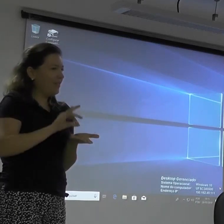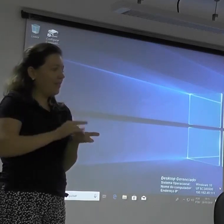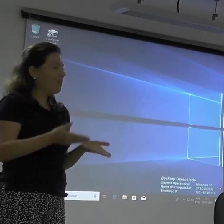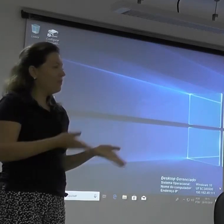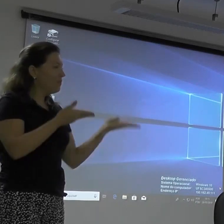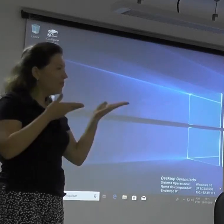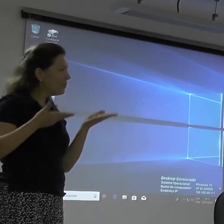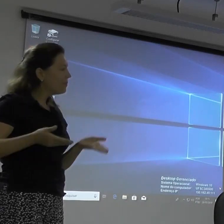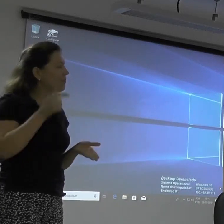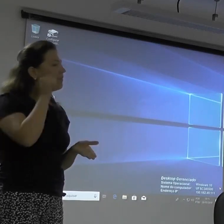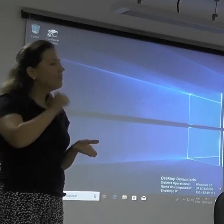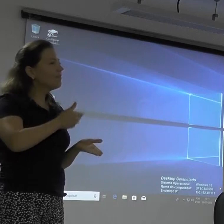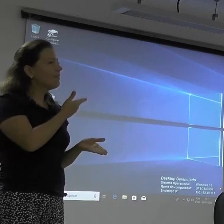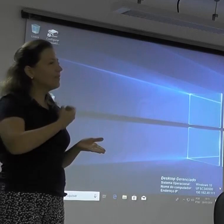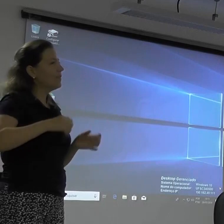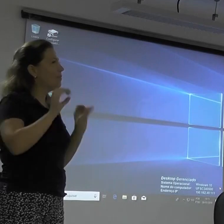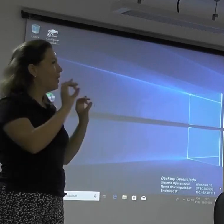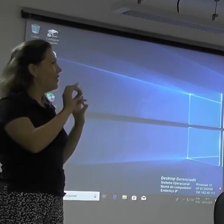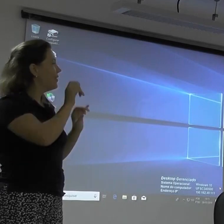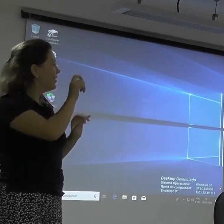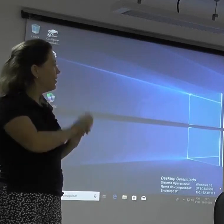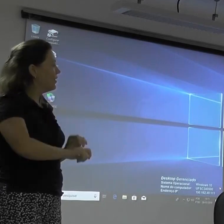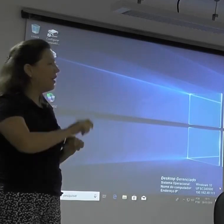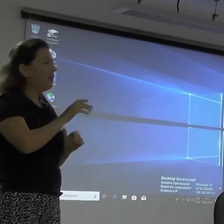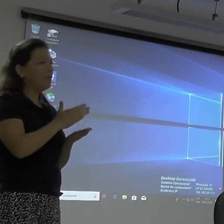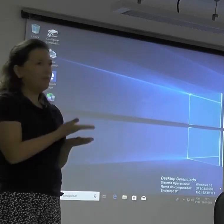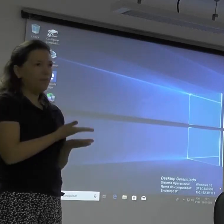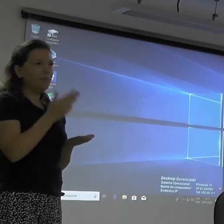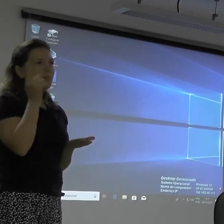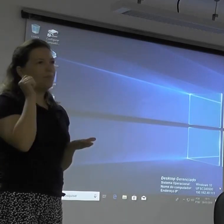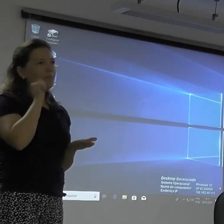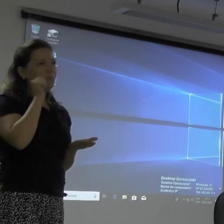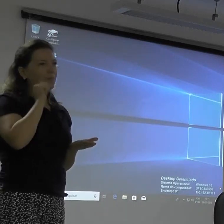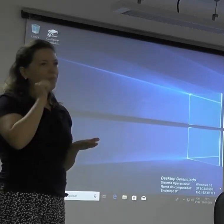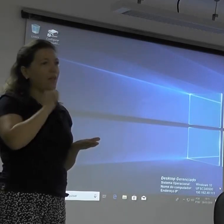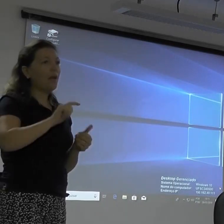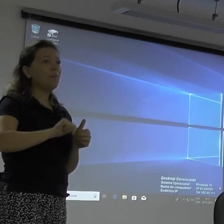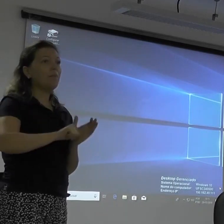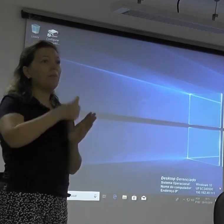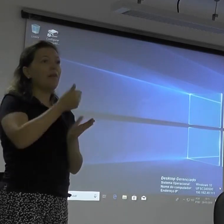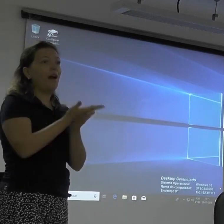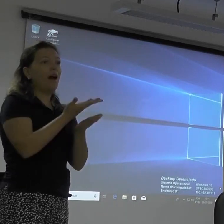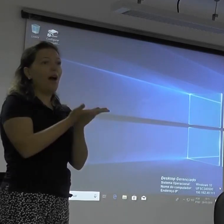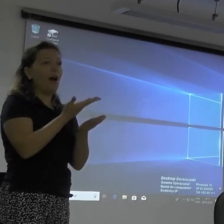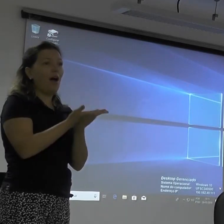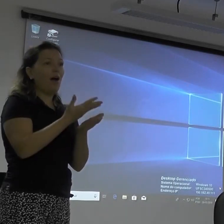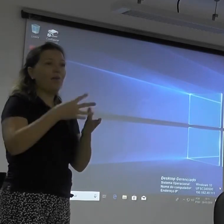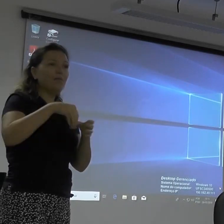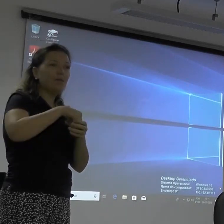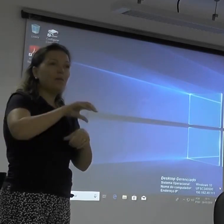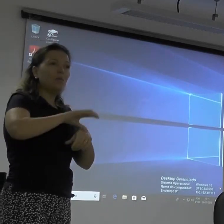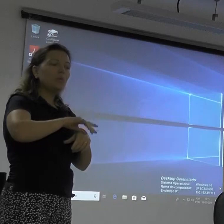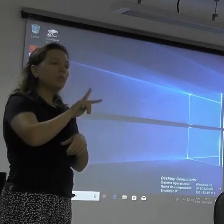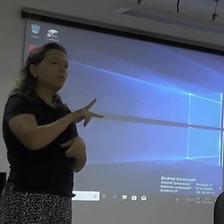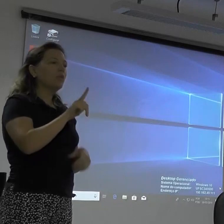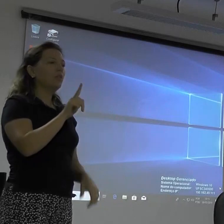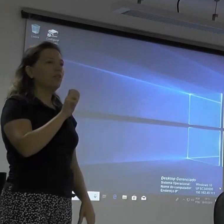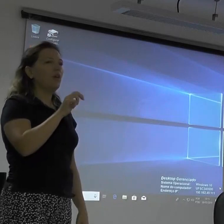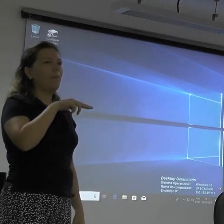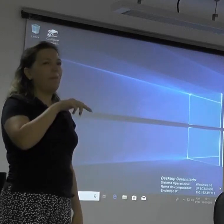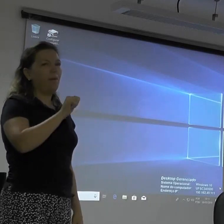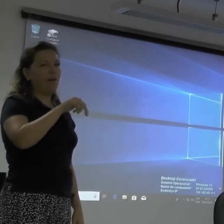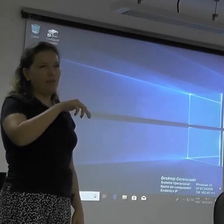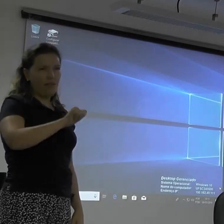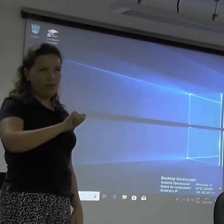nossa convidada especial, que vai ministrar a primeira aula do nosso curso, que é a professora Germana